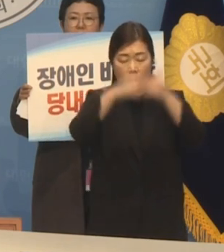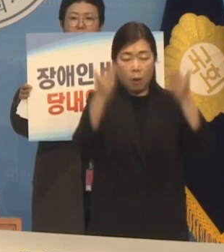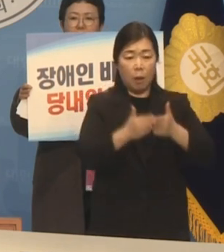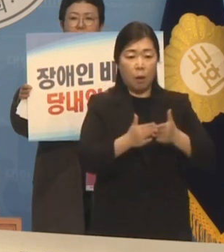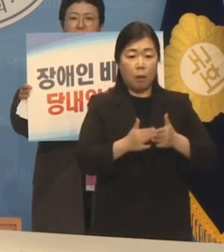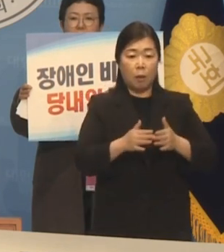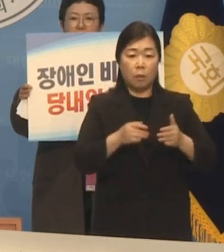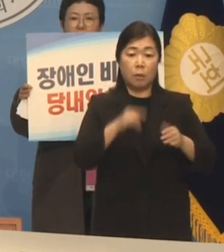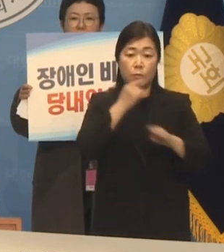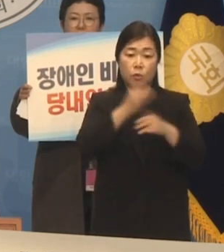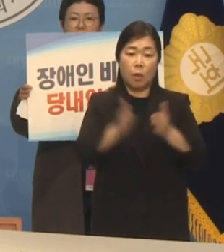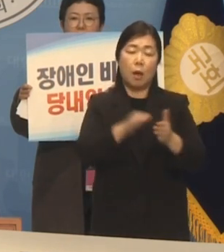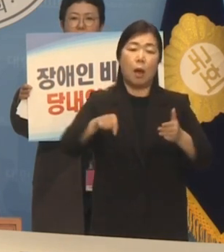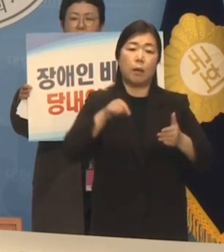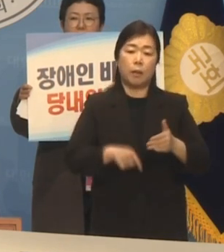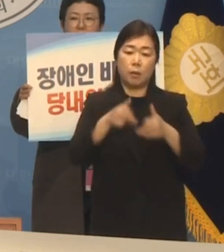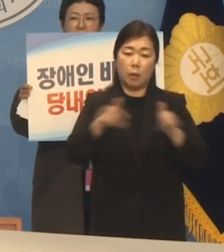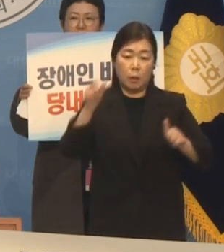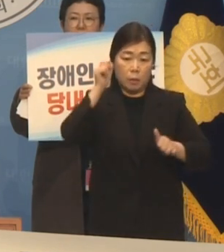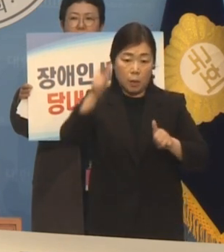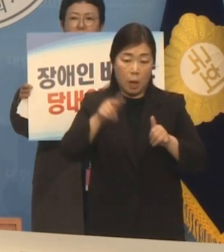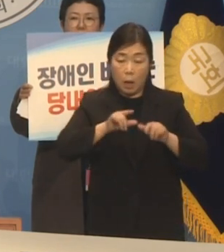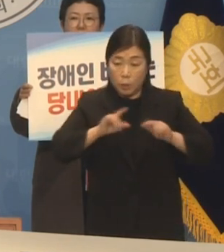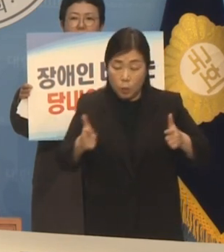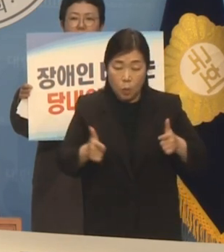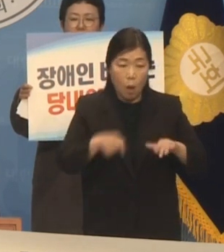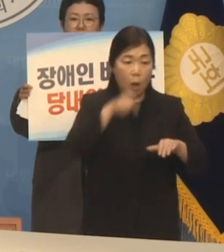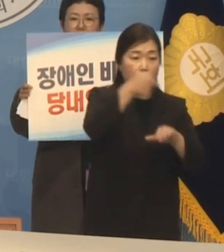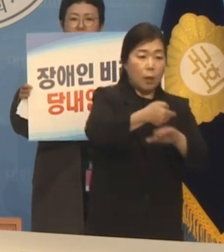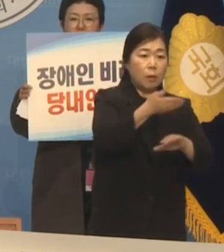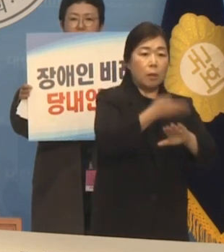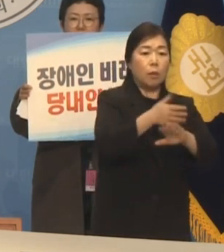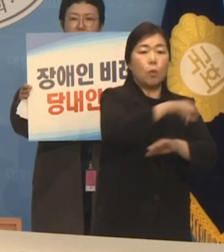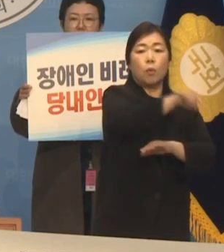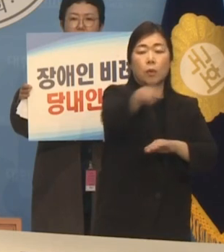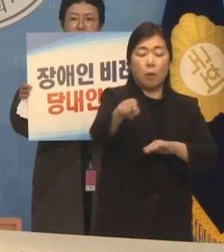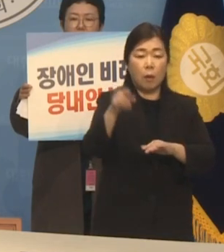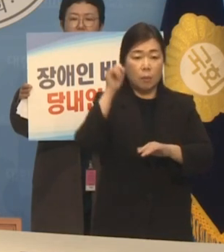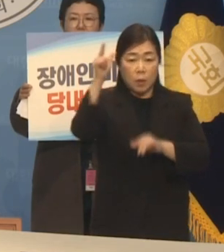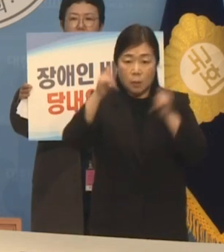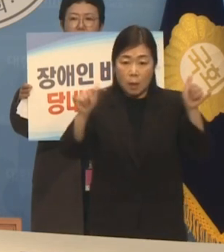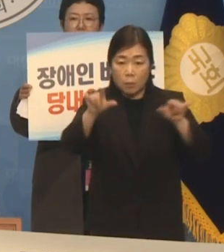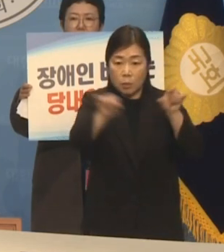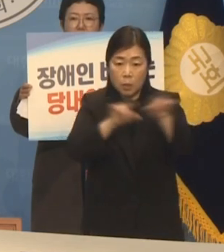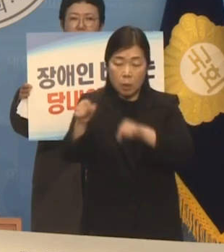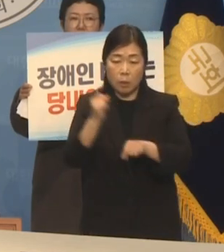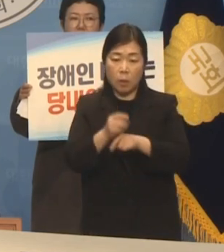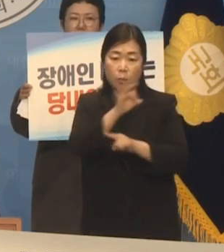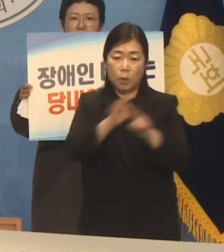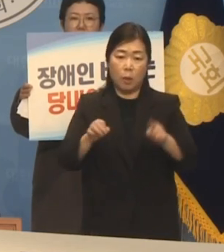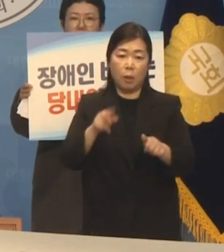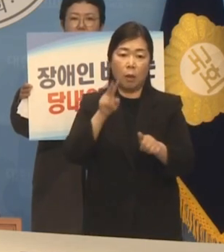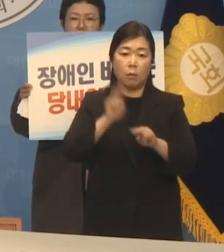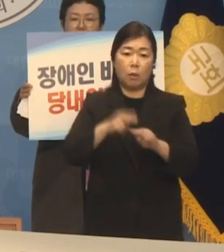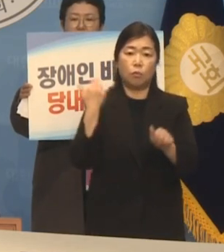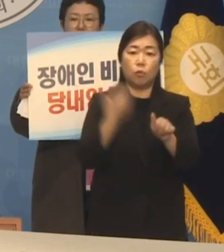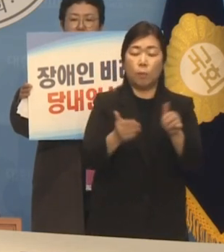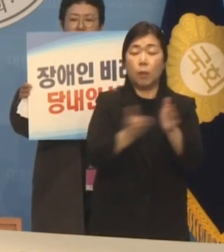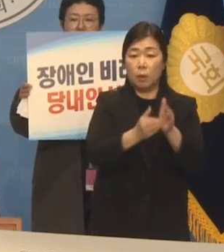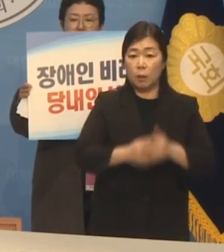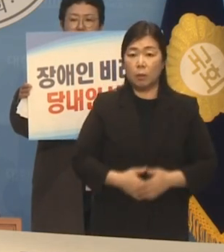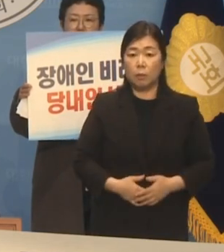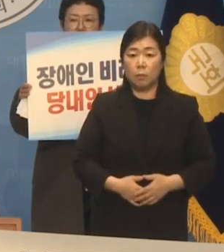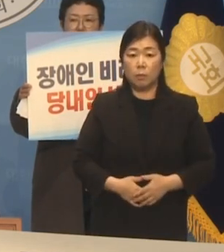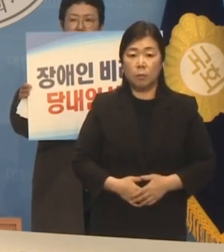당인가 아닌 외부인재 영을 통해 인비 선정해왔다 외부인재